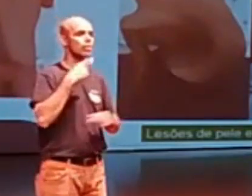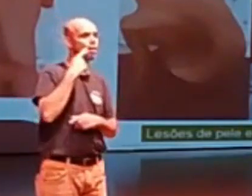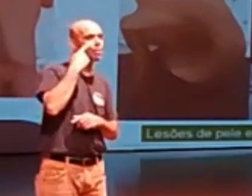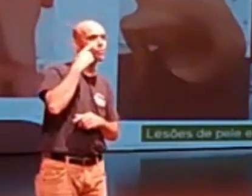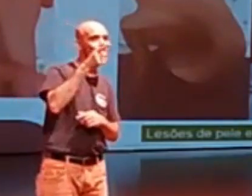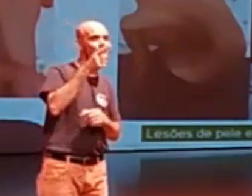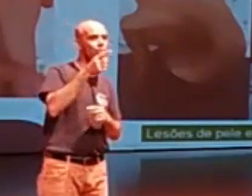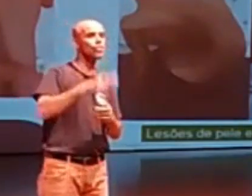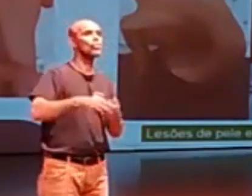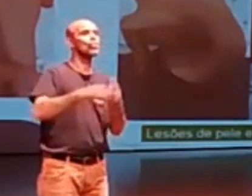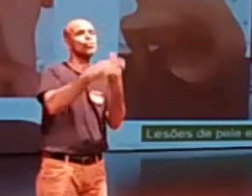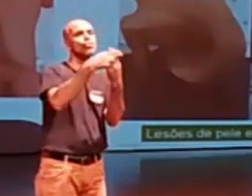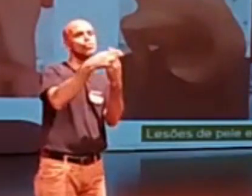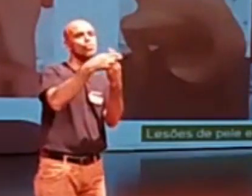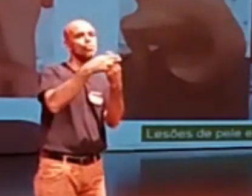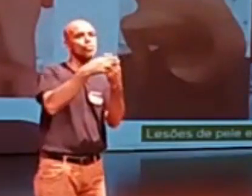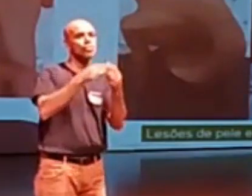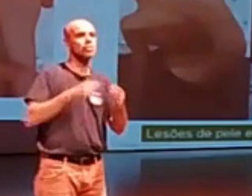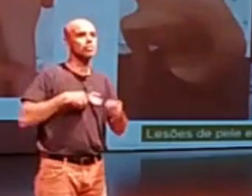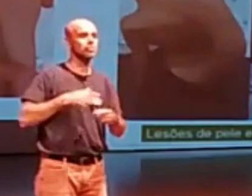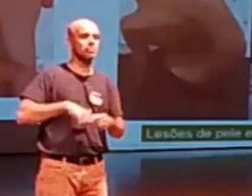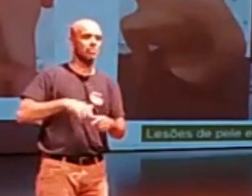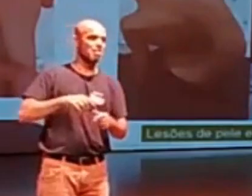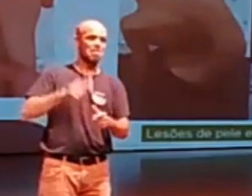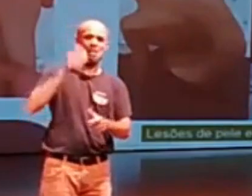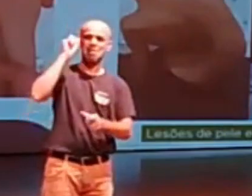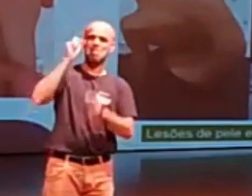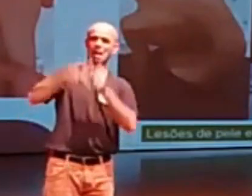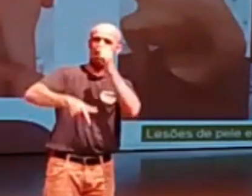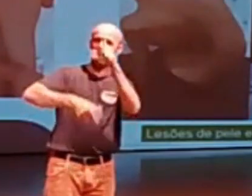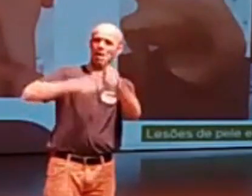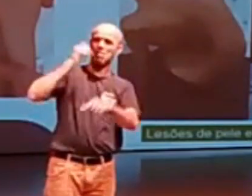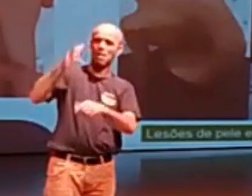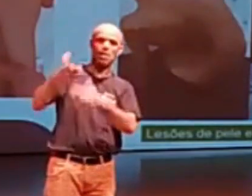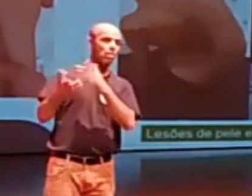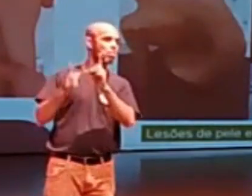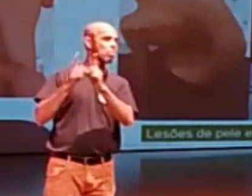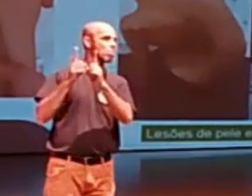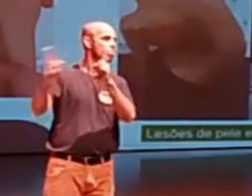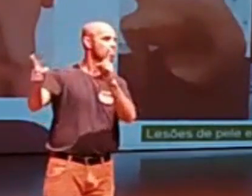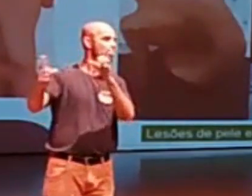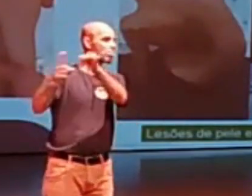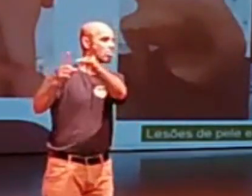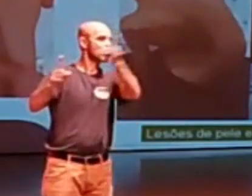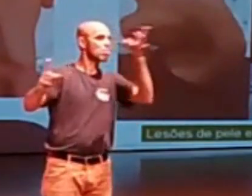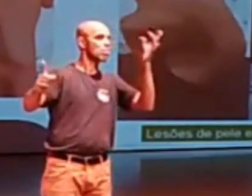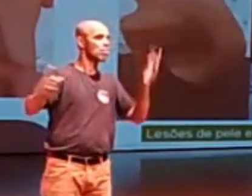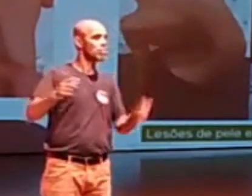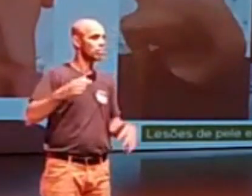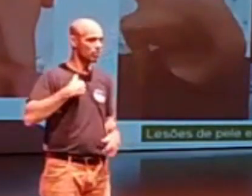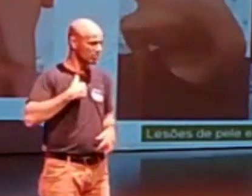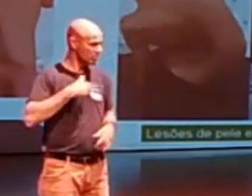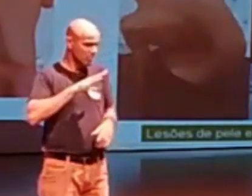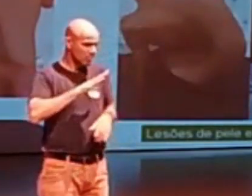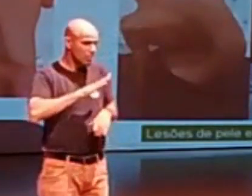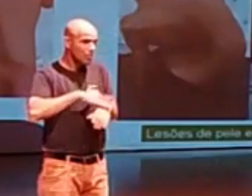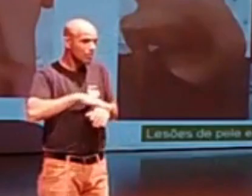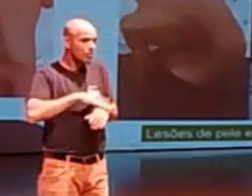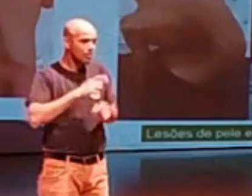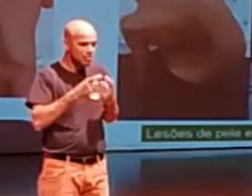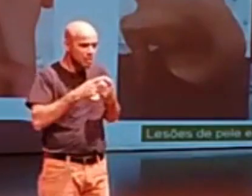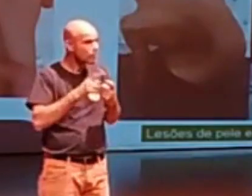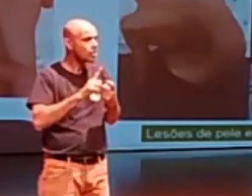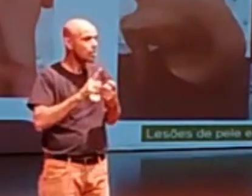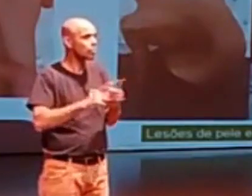no SUS tratando mal um paciente, para mim é um maior absurdo que tem. Ele se propôs a estar ali, ele tem a opção de ir embora. Vai embora, procura outra coisa,